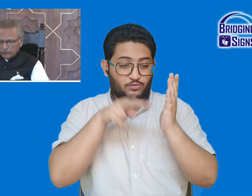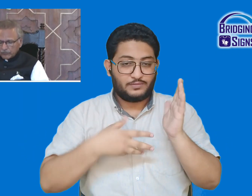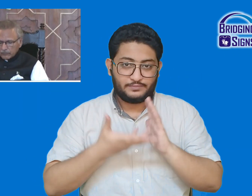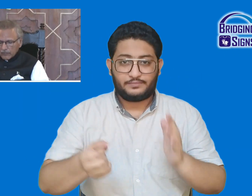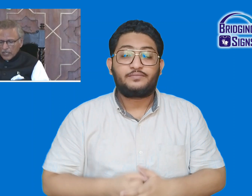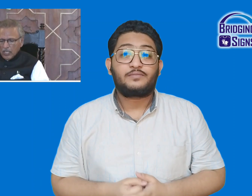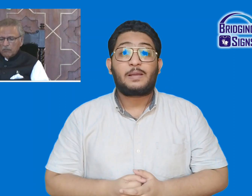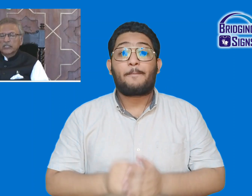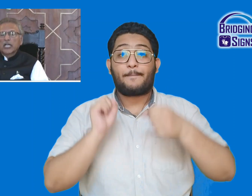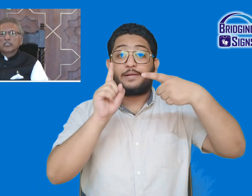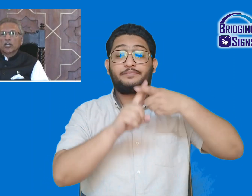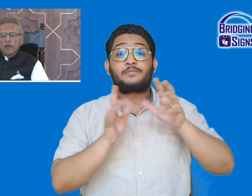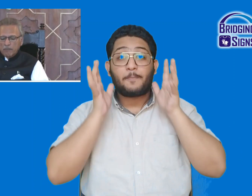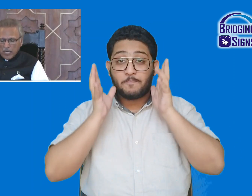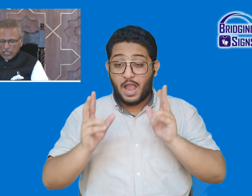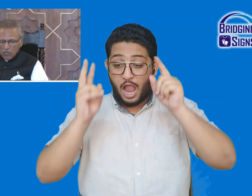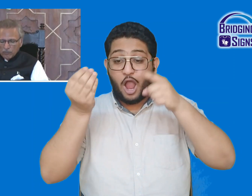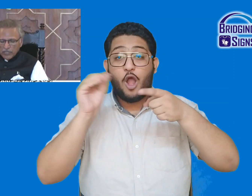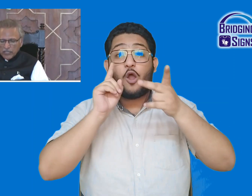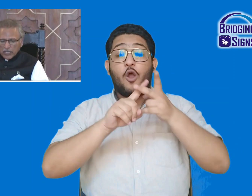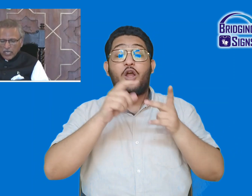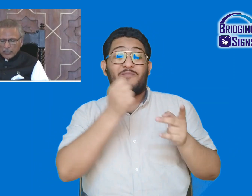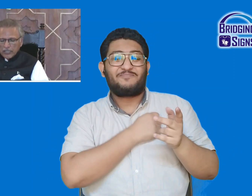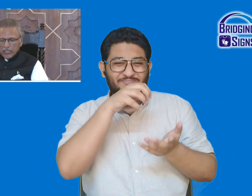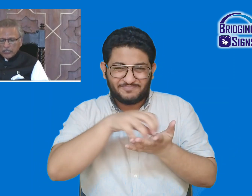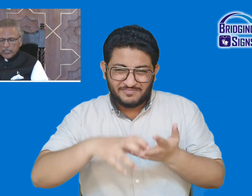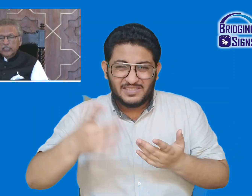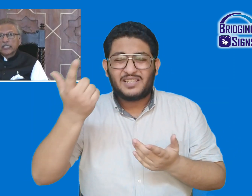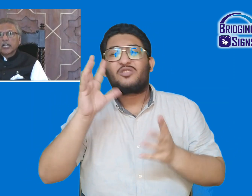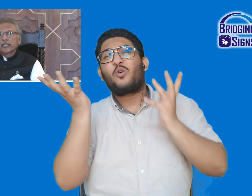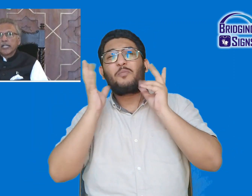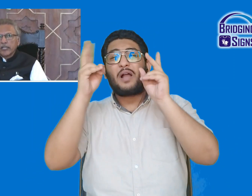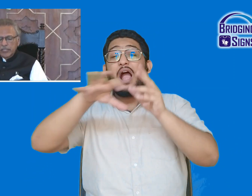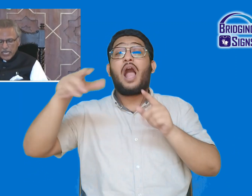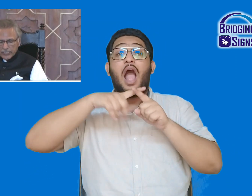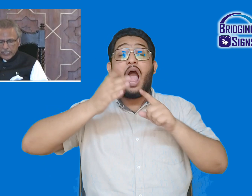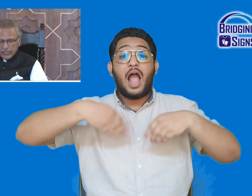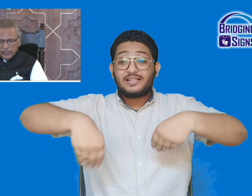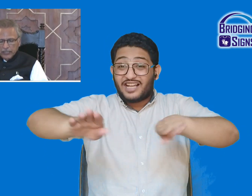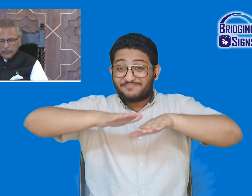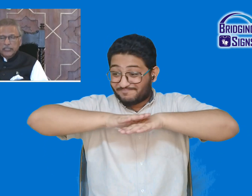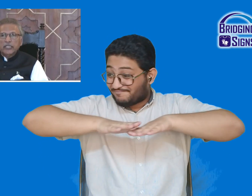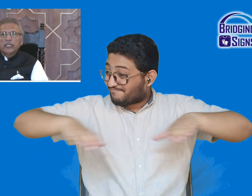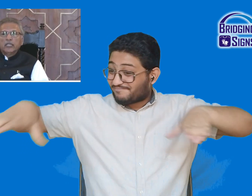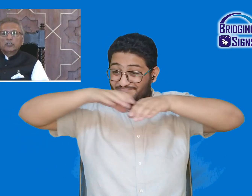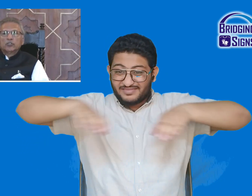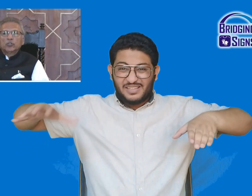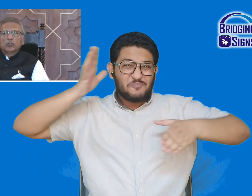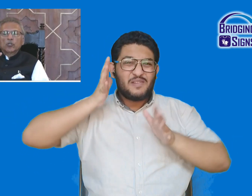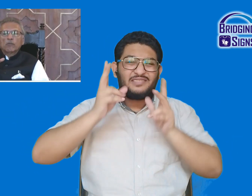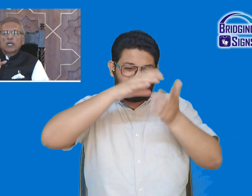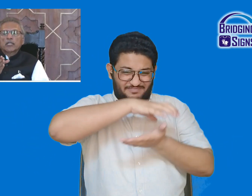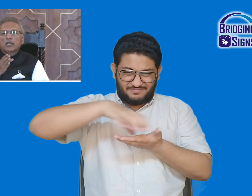ہوں۔ مساجد اور امام بارگاہوں میں قالین یا دریاں نہیں بچھائی جائیں گی۔ یہ